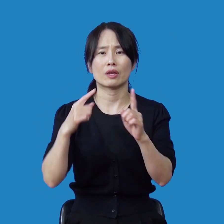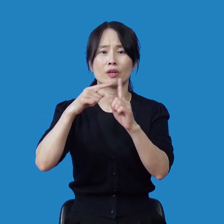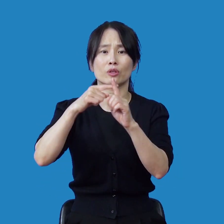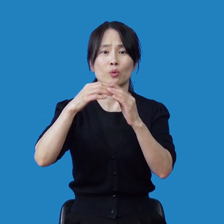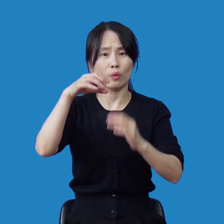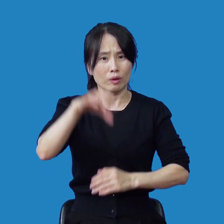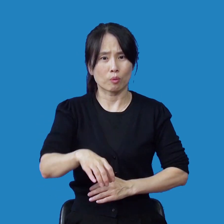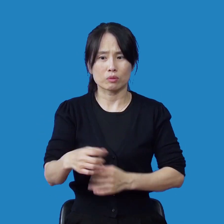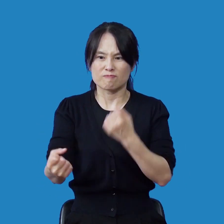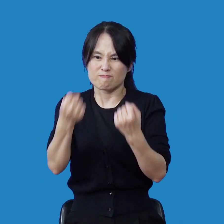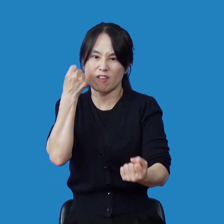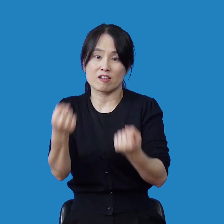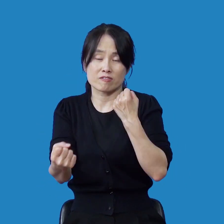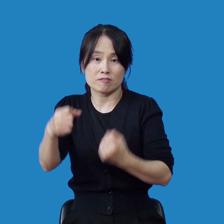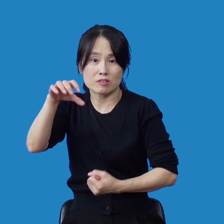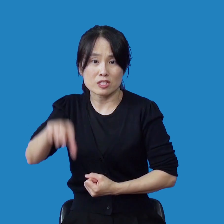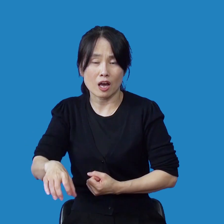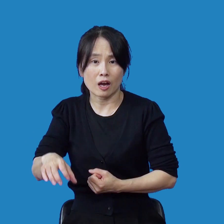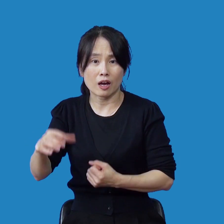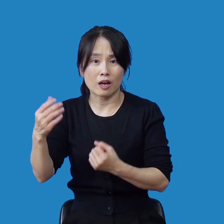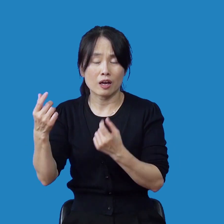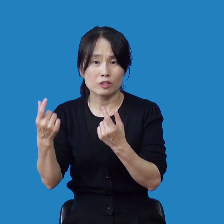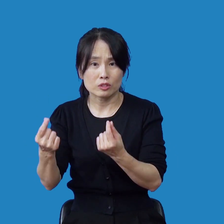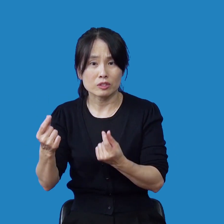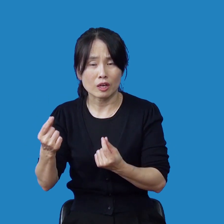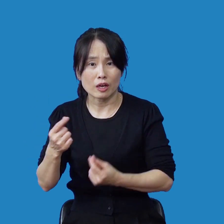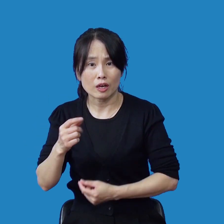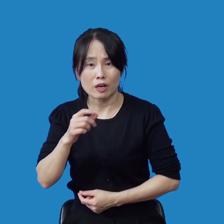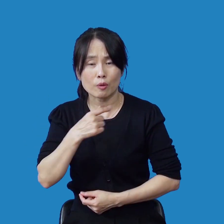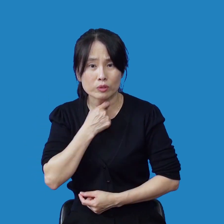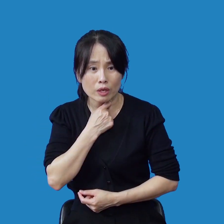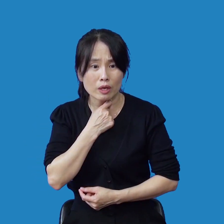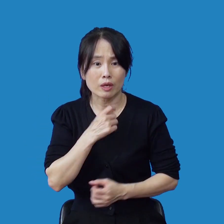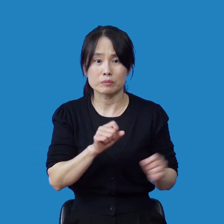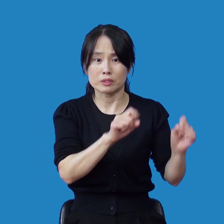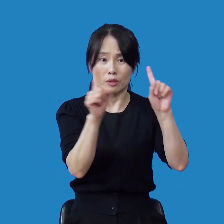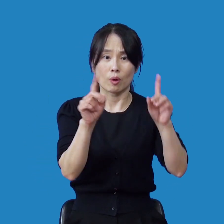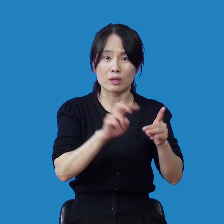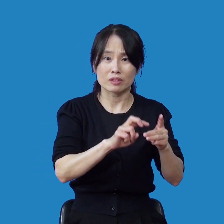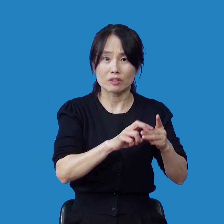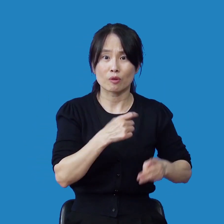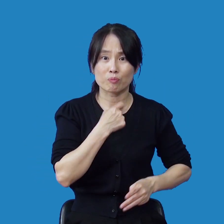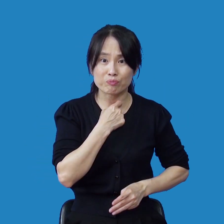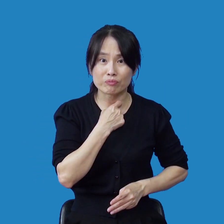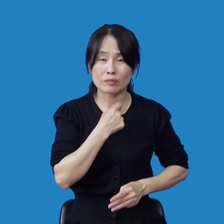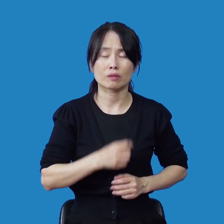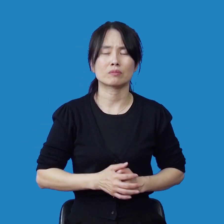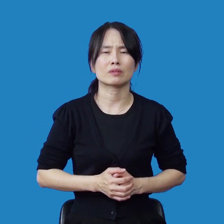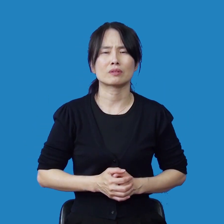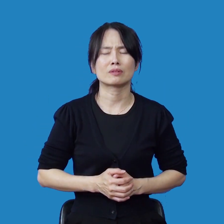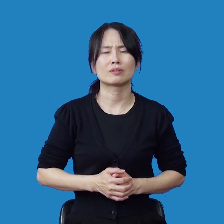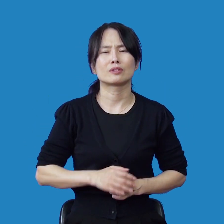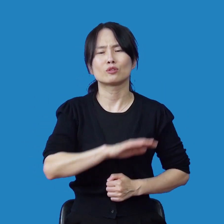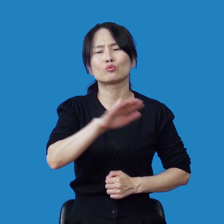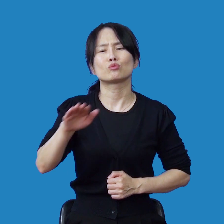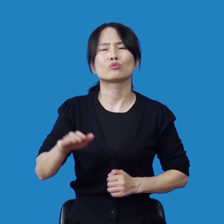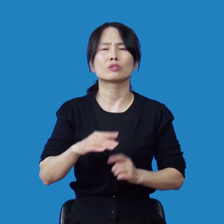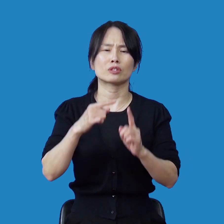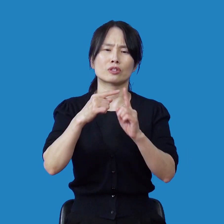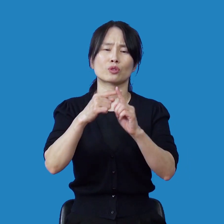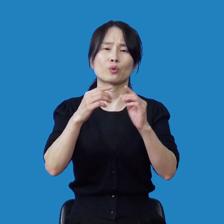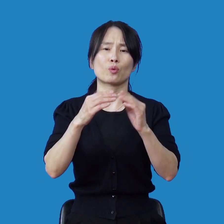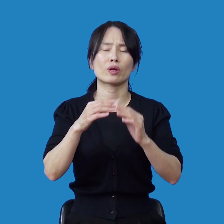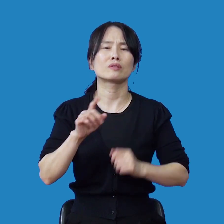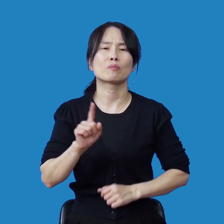교회가 헬스장처럼 되어야 할까요? 아니면 재활센터처럼 되어야 할까요? 우리 교회는